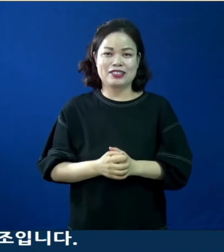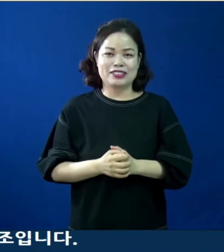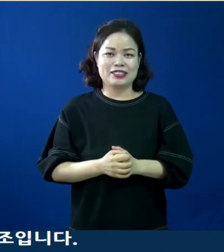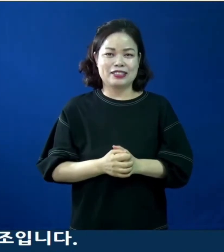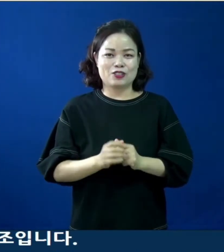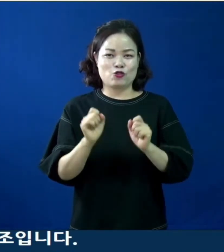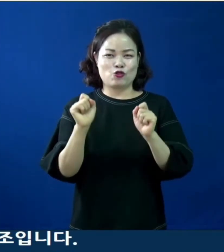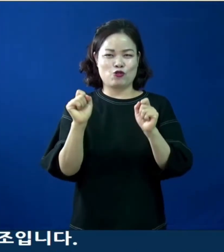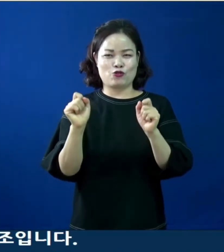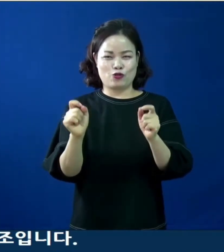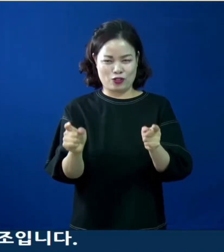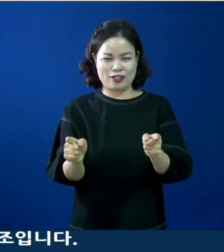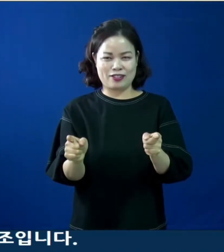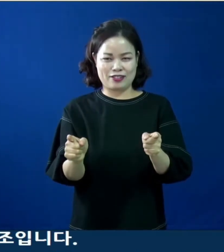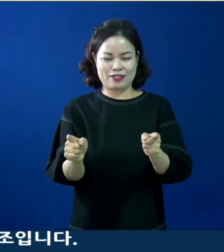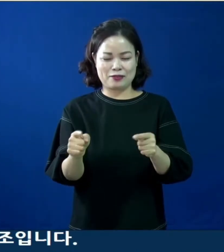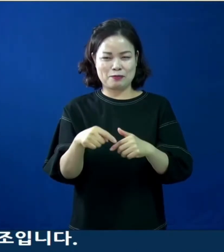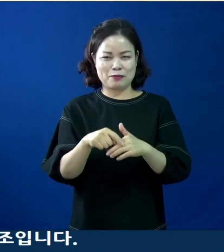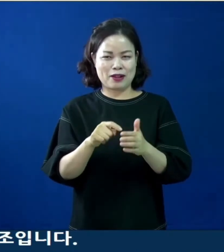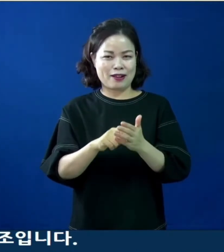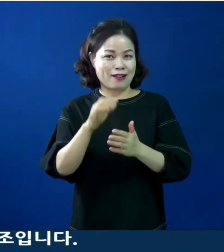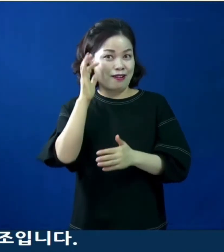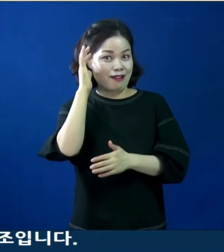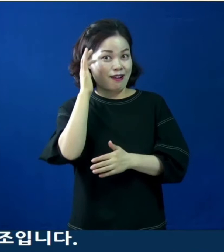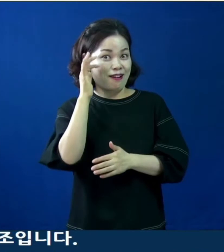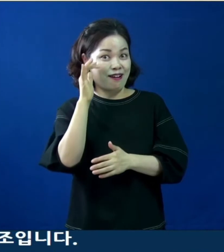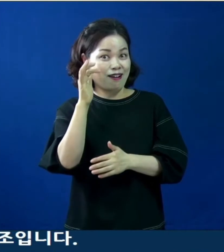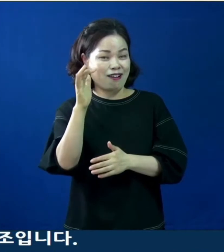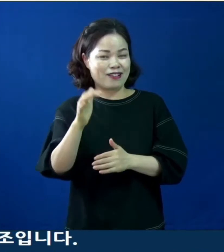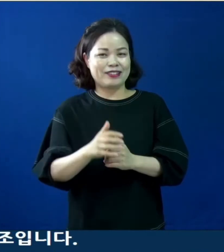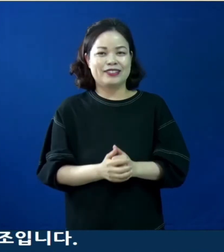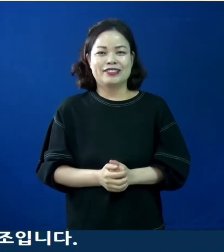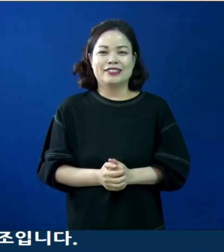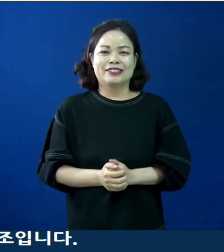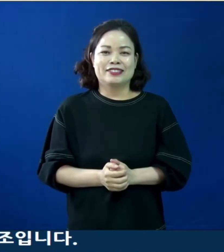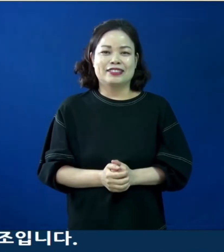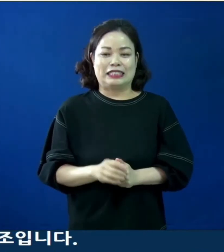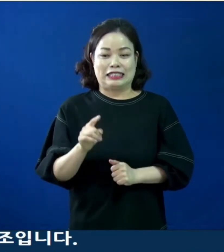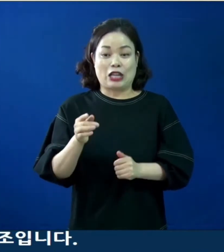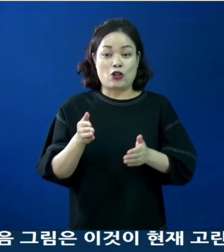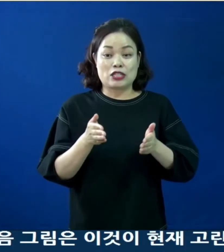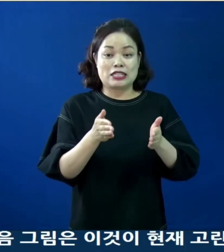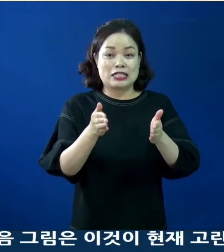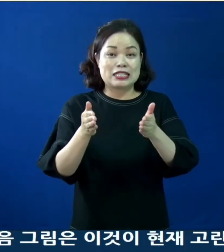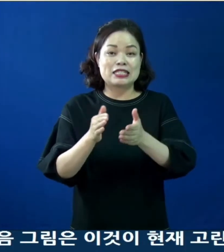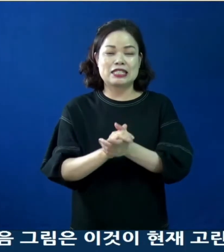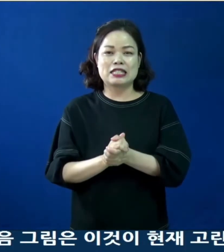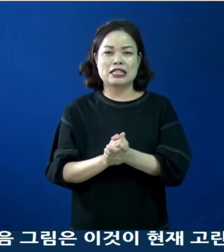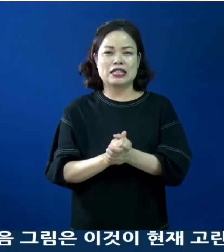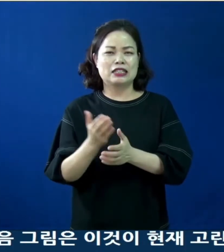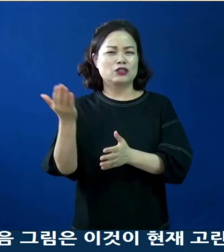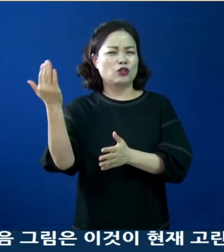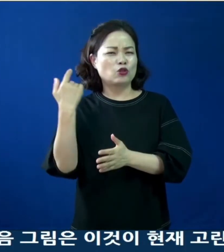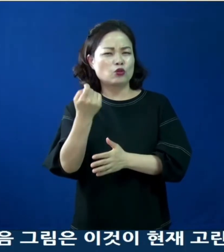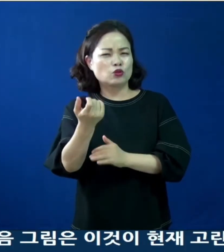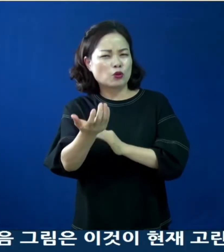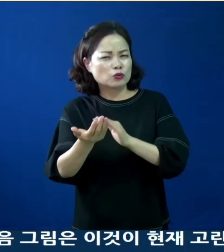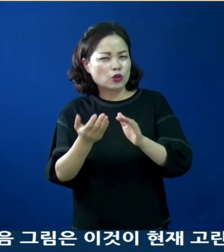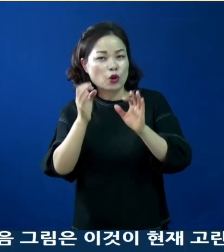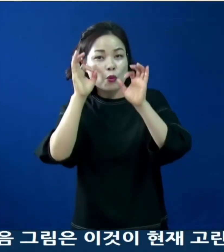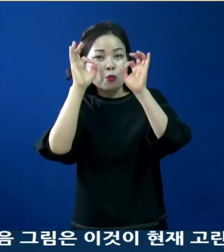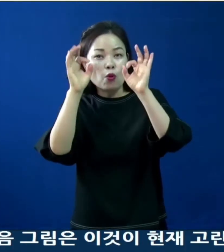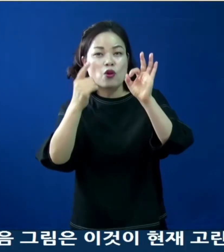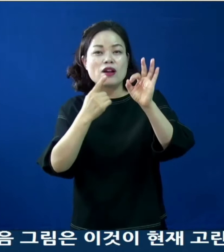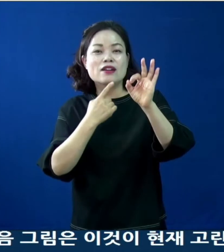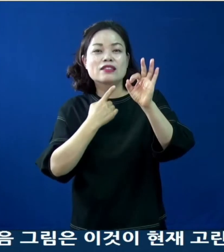이 기회를 마음속으로 사모하시라고. 그런데 저 길이 아까 좀 전에